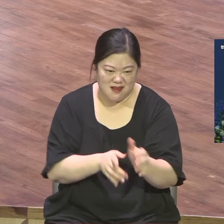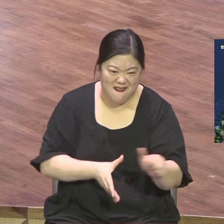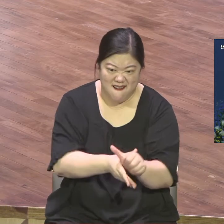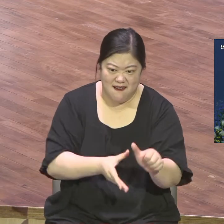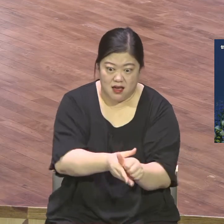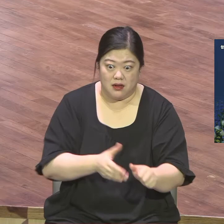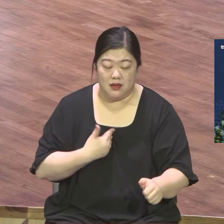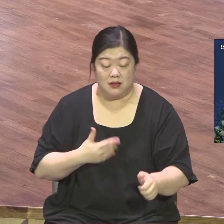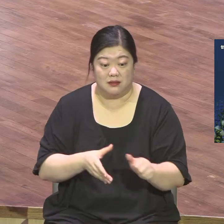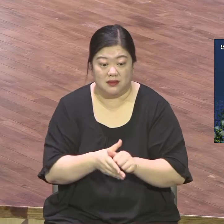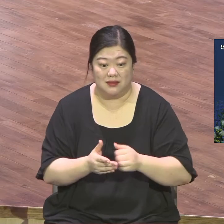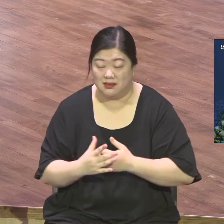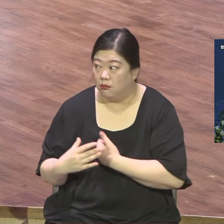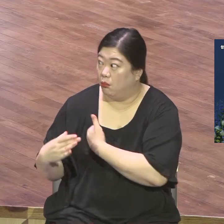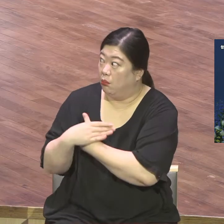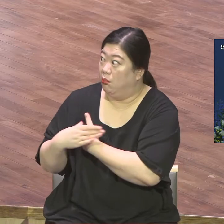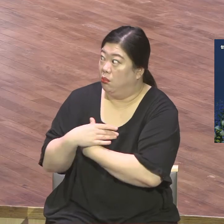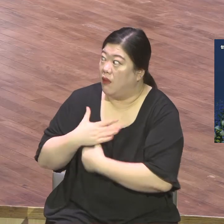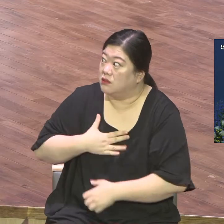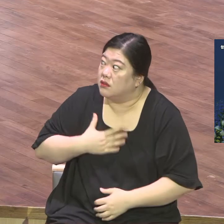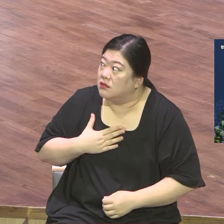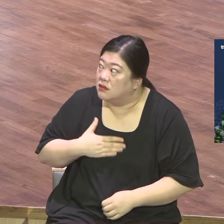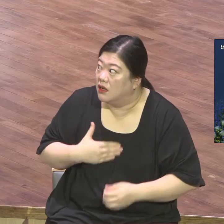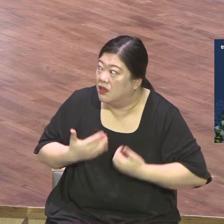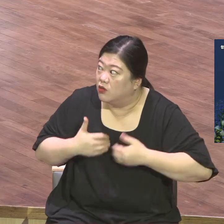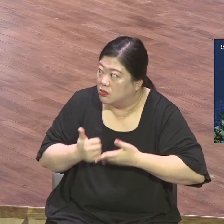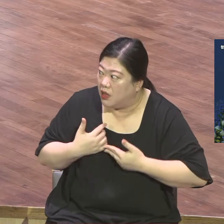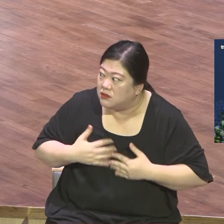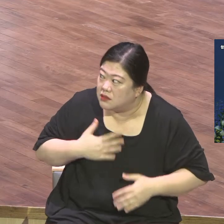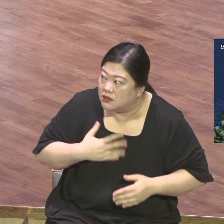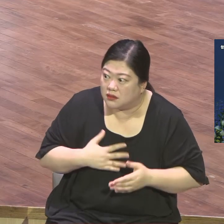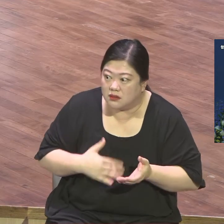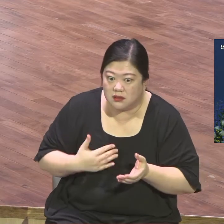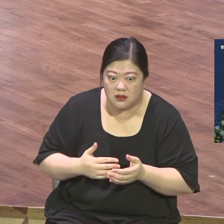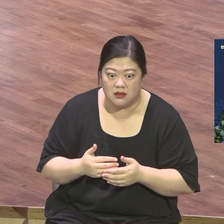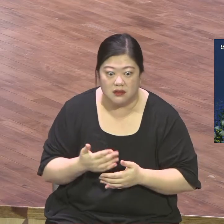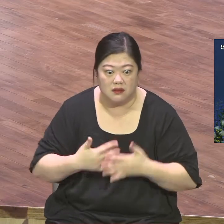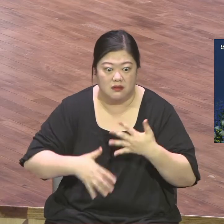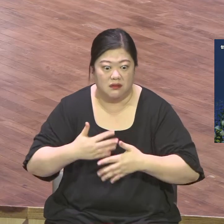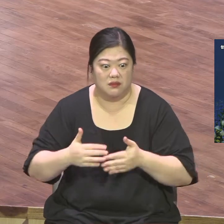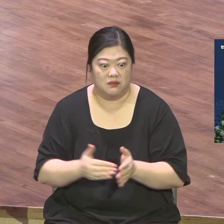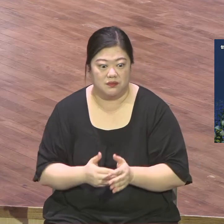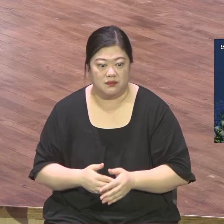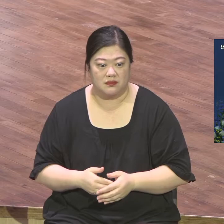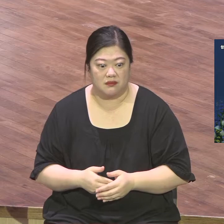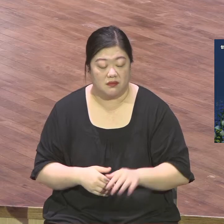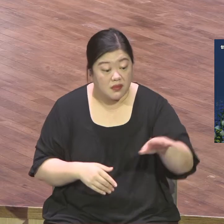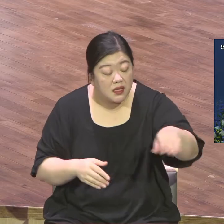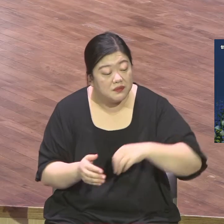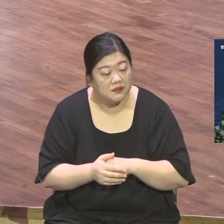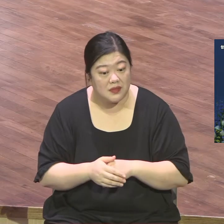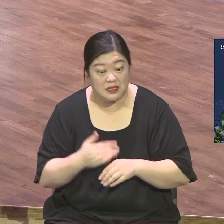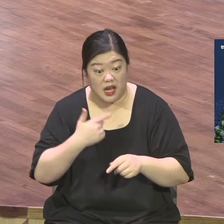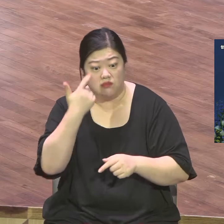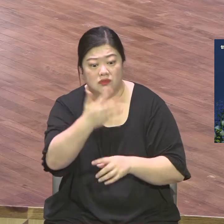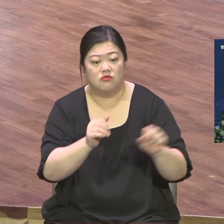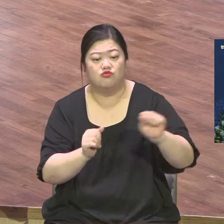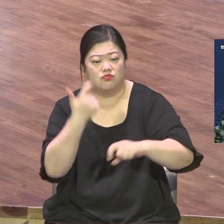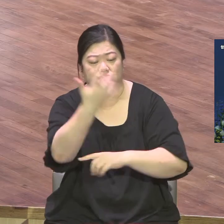그러니까 예수를 믿을 밖에 없는 영접 메시지를 했단 말이에요. 고기가 물 속에 살아야 돼 행복하듯이.